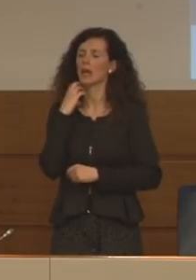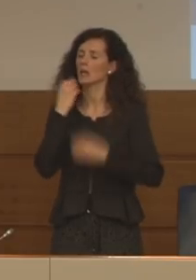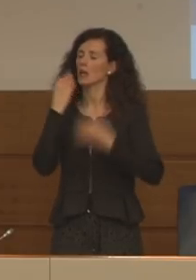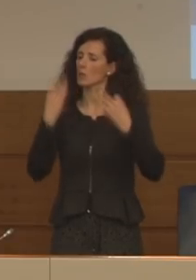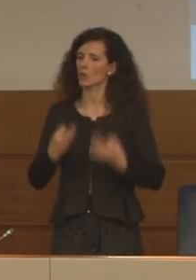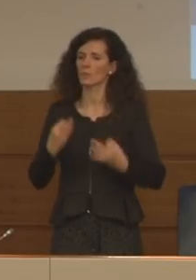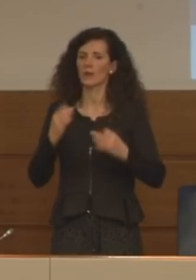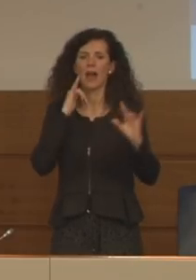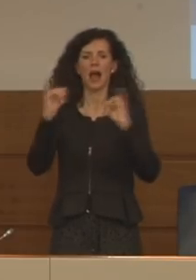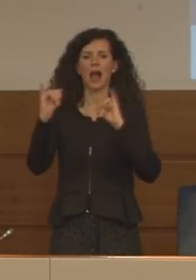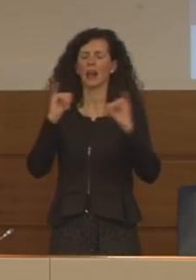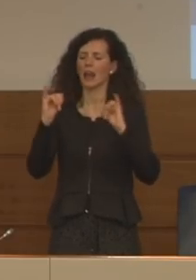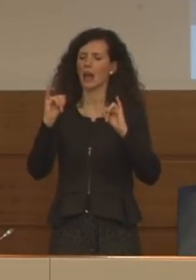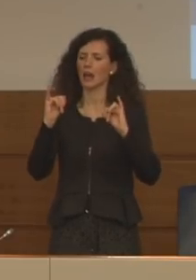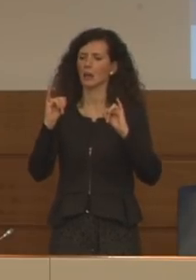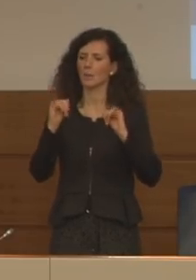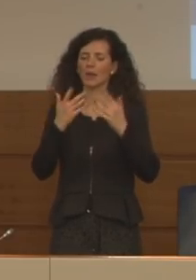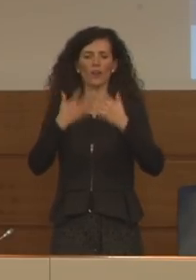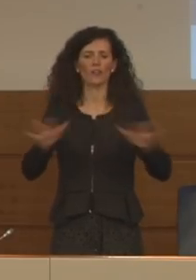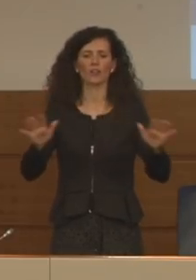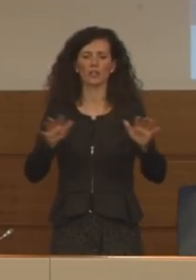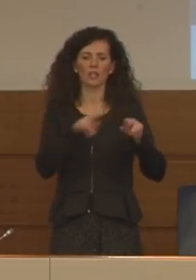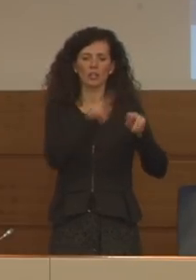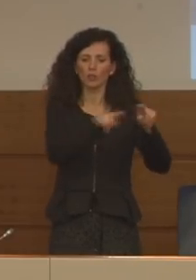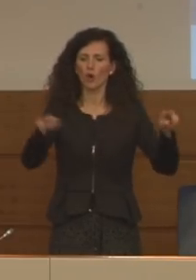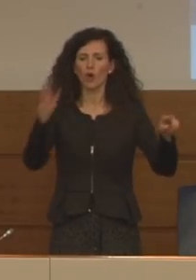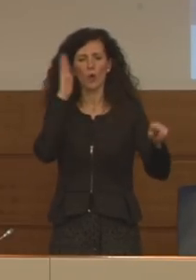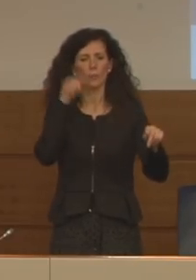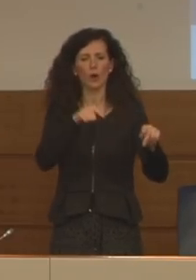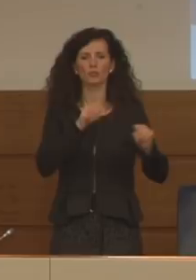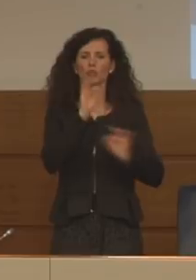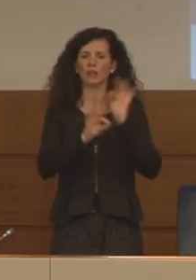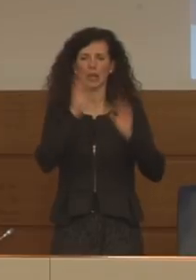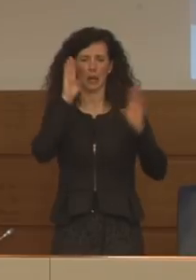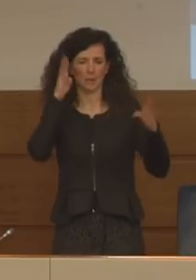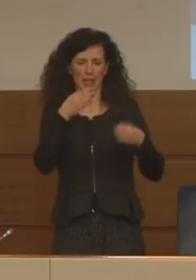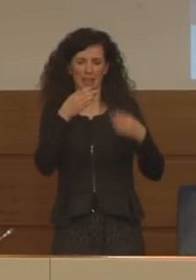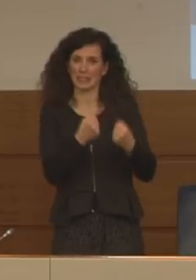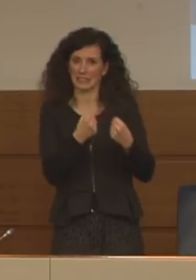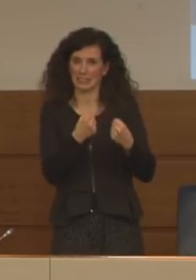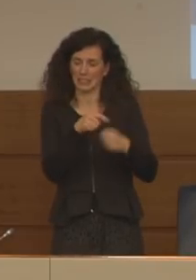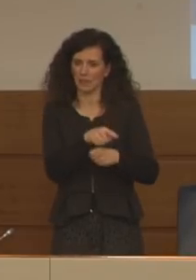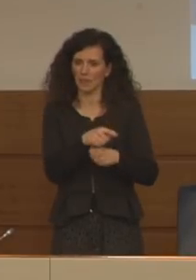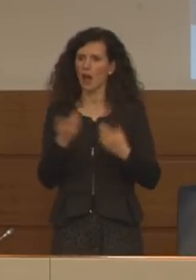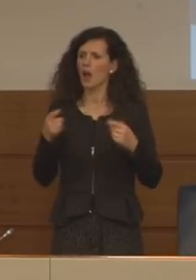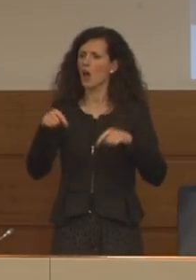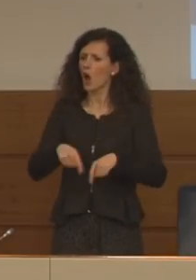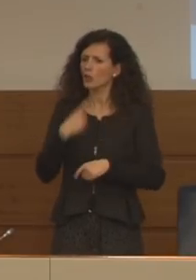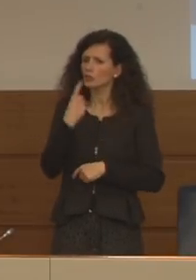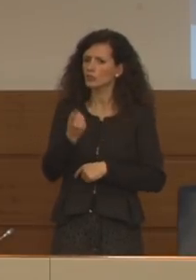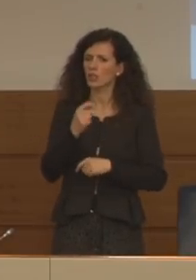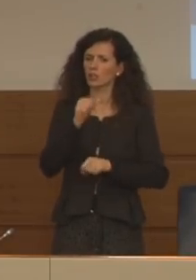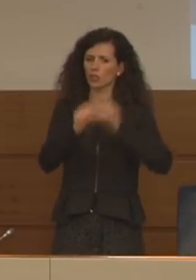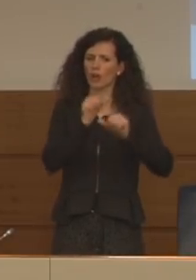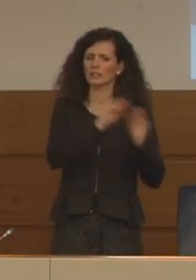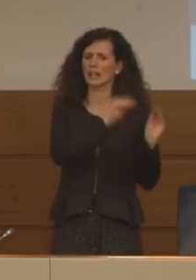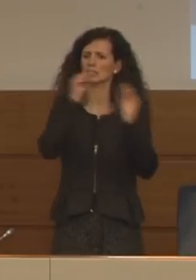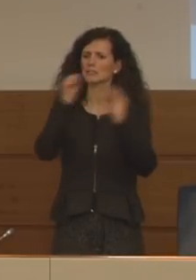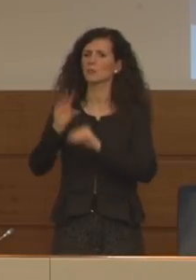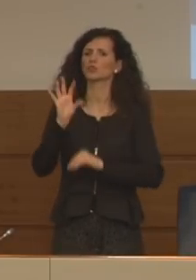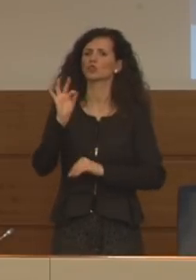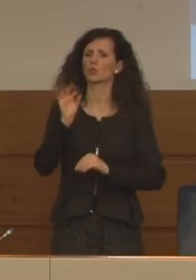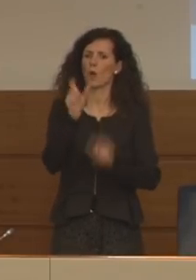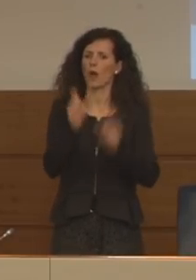perché sono esauriti i posti in terapia intensiva ad oggi ci ha detto che sono stati trasferiti 50 pazienti dalla